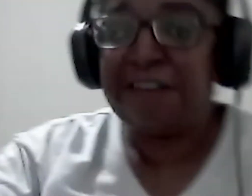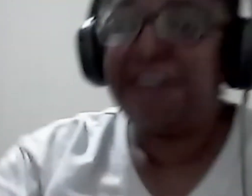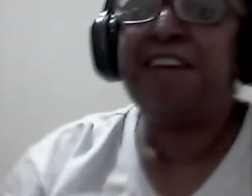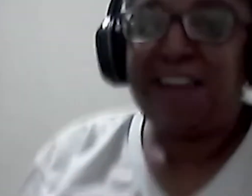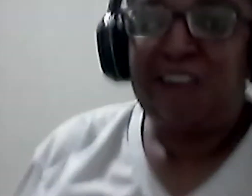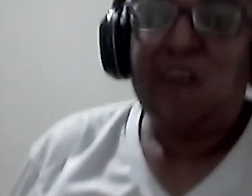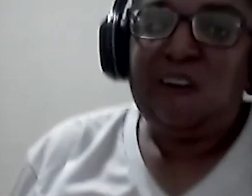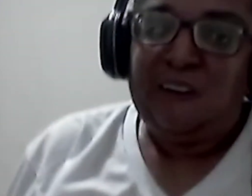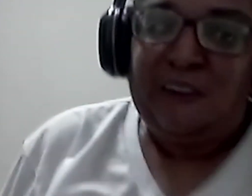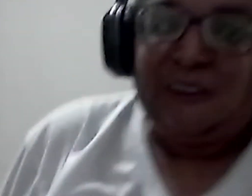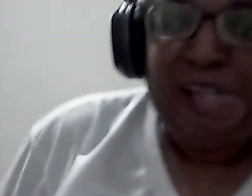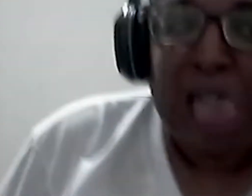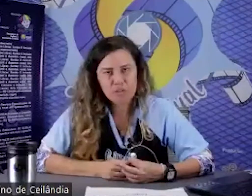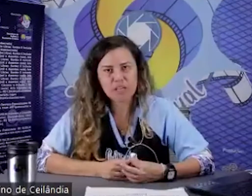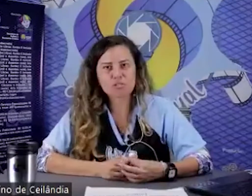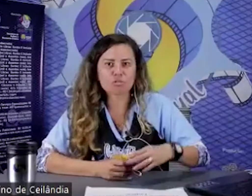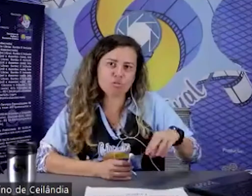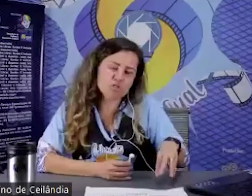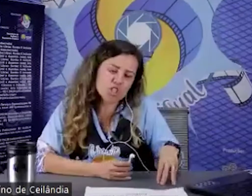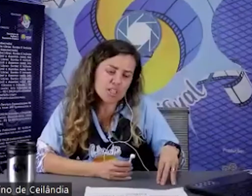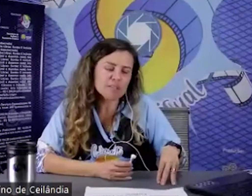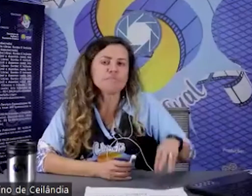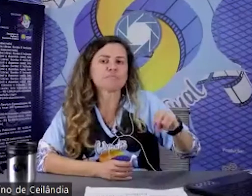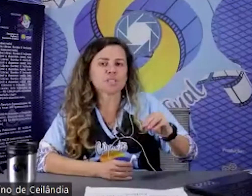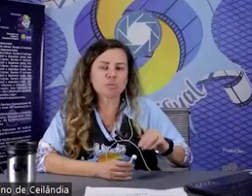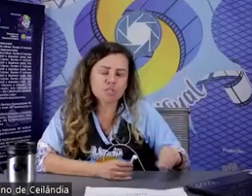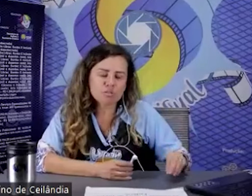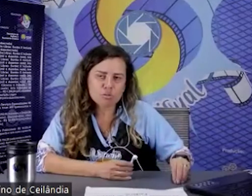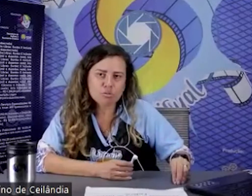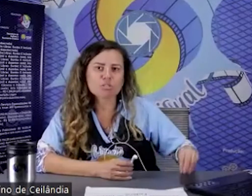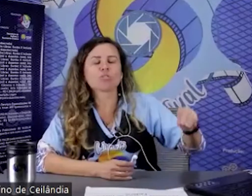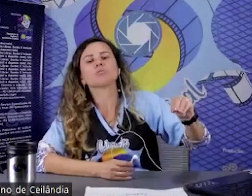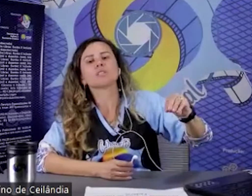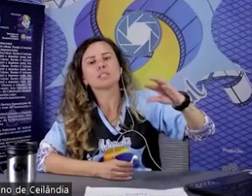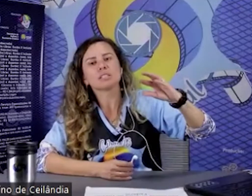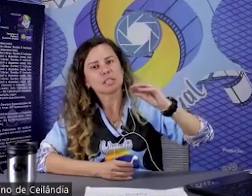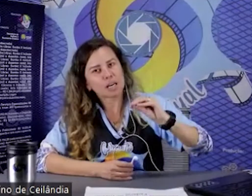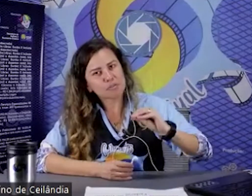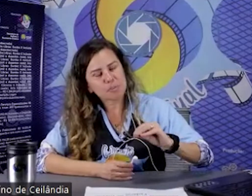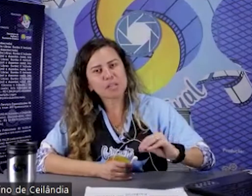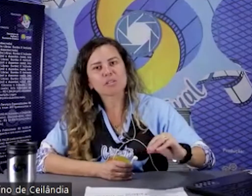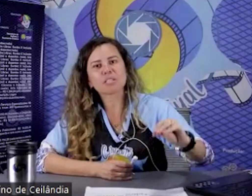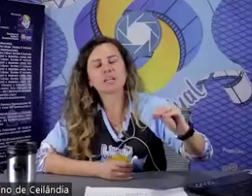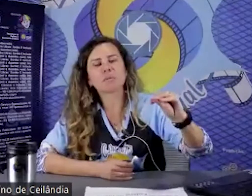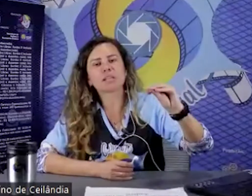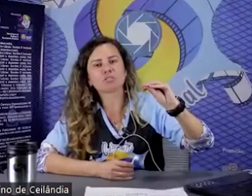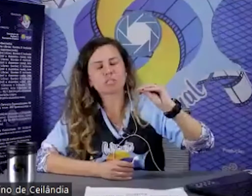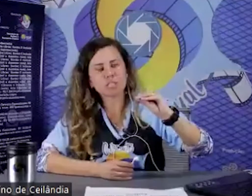ficou 13 anos só. Ele usou sondinha, depois ele soltou a sonda, aí ele foi aprendendo a se alimentar